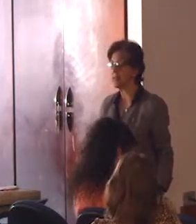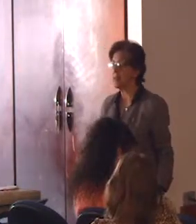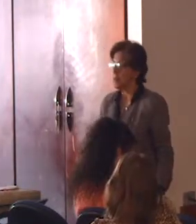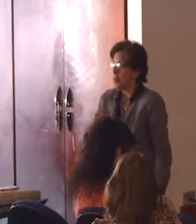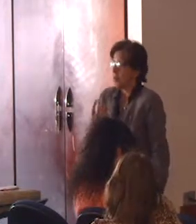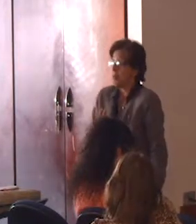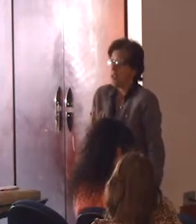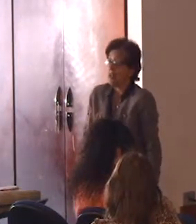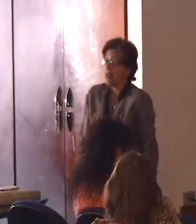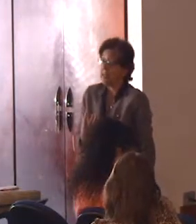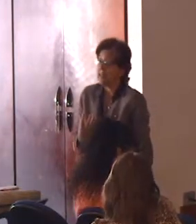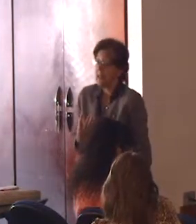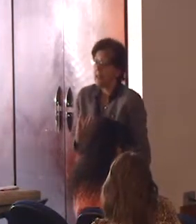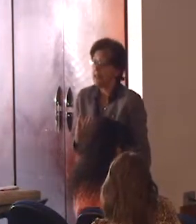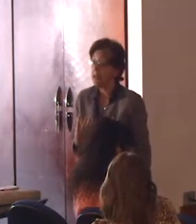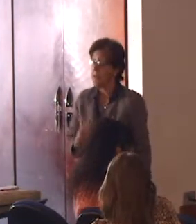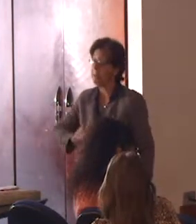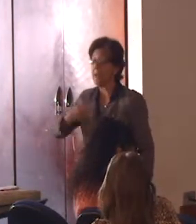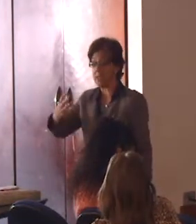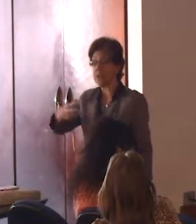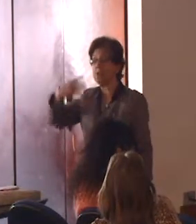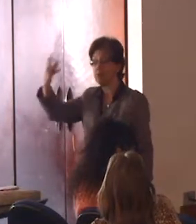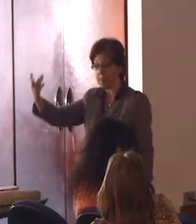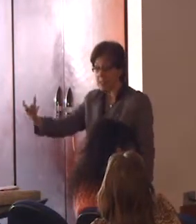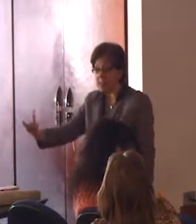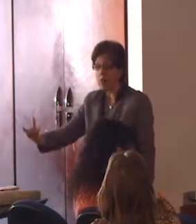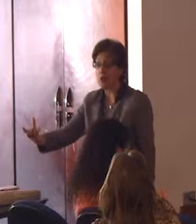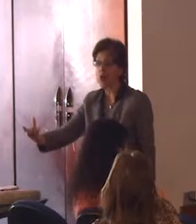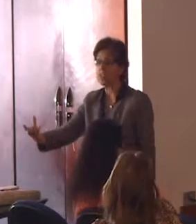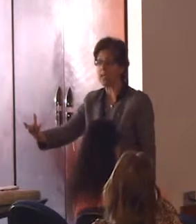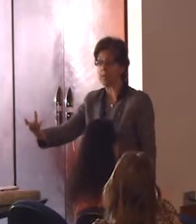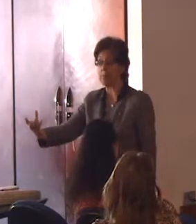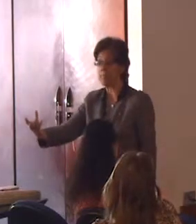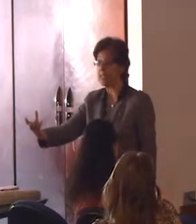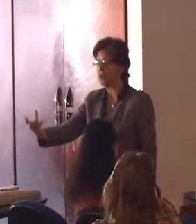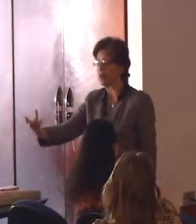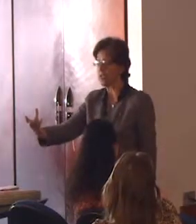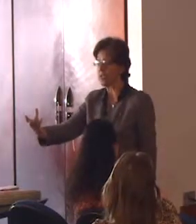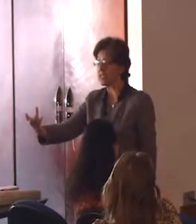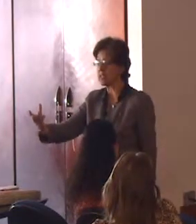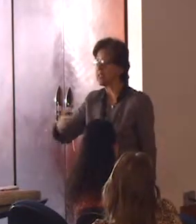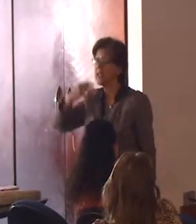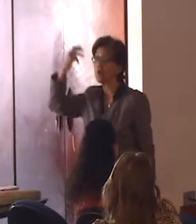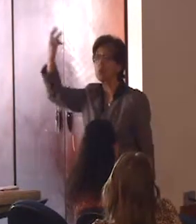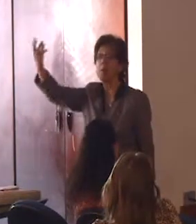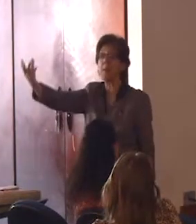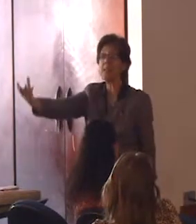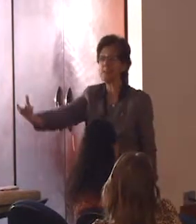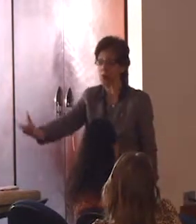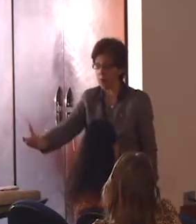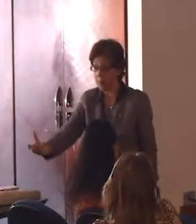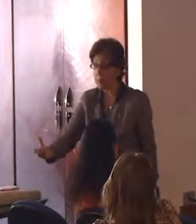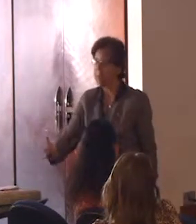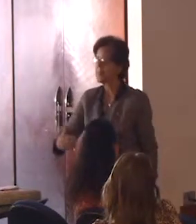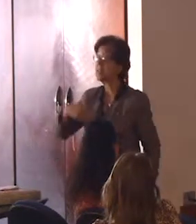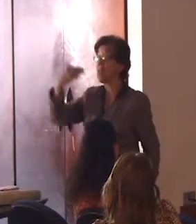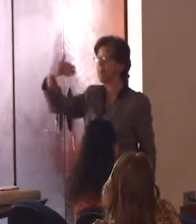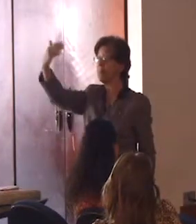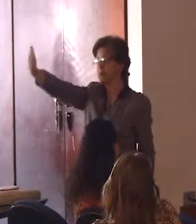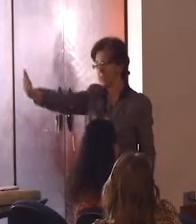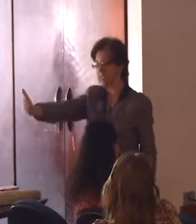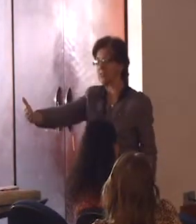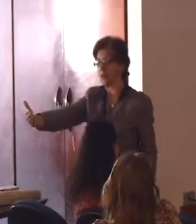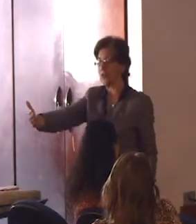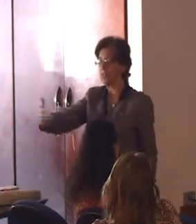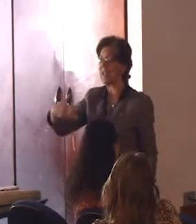el hecho de que la persona no oralice, porque puede no oralizar, pero seguramente, como lo dice Carmen Basilio von Teschner, en algún